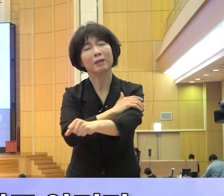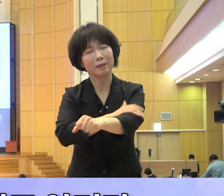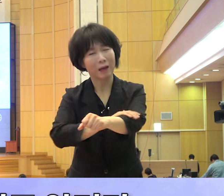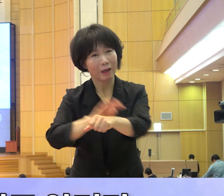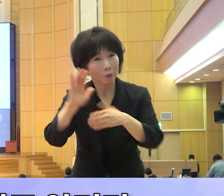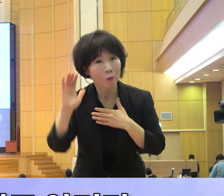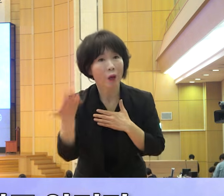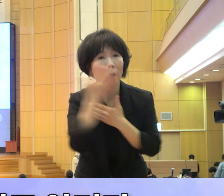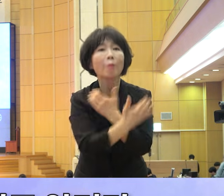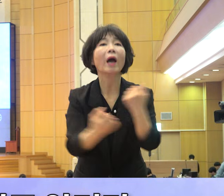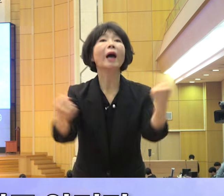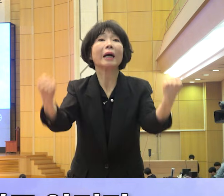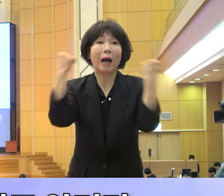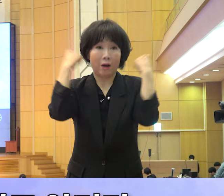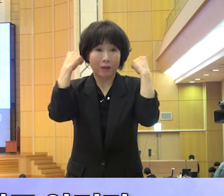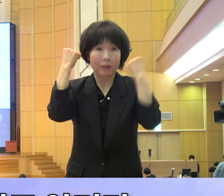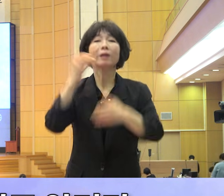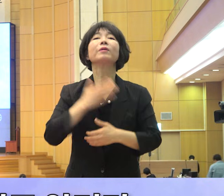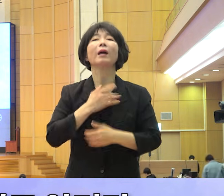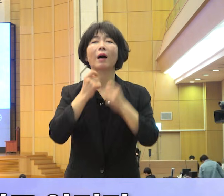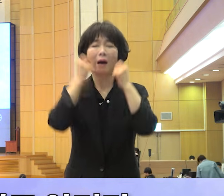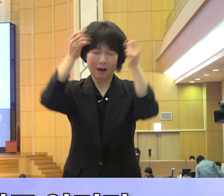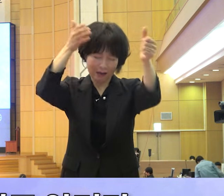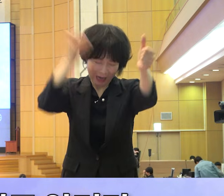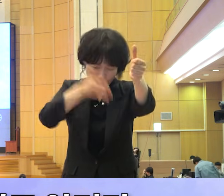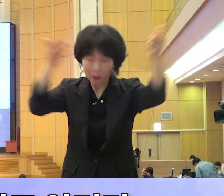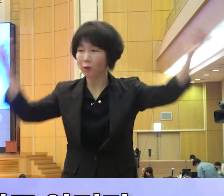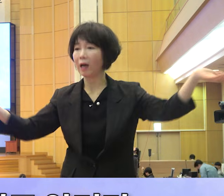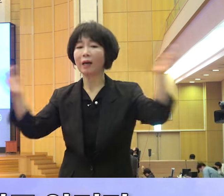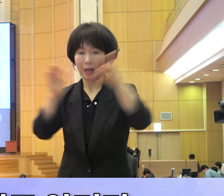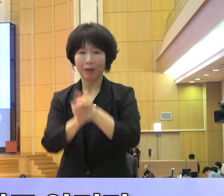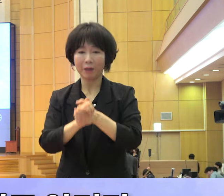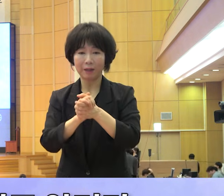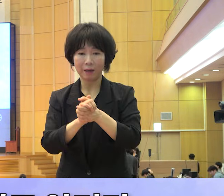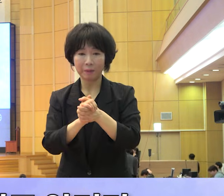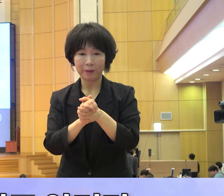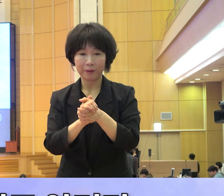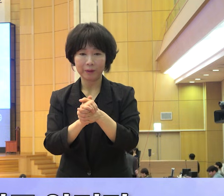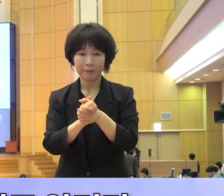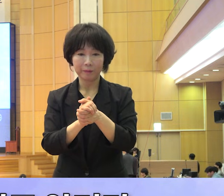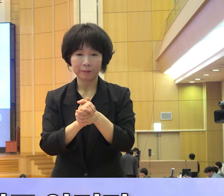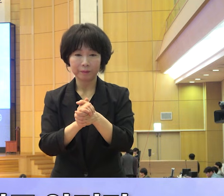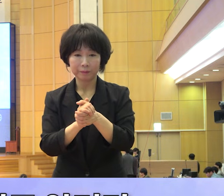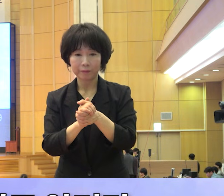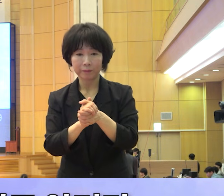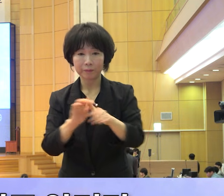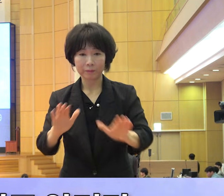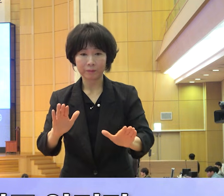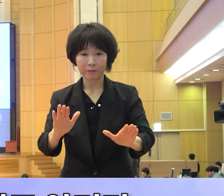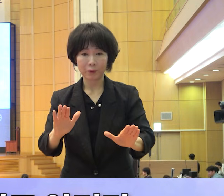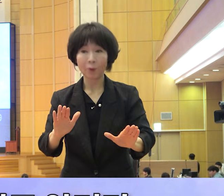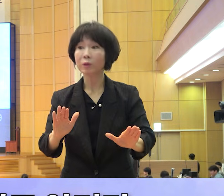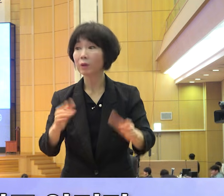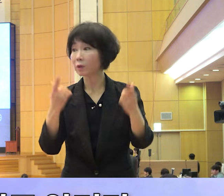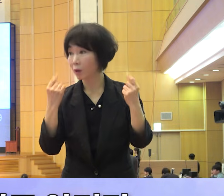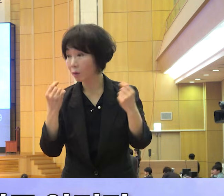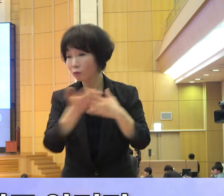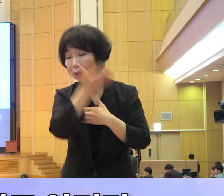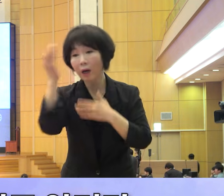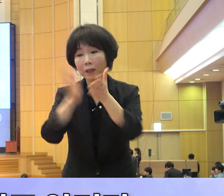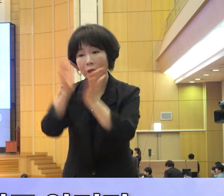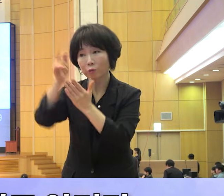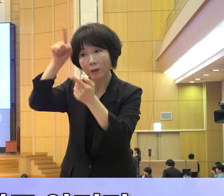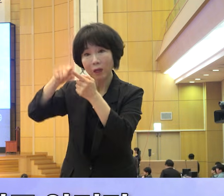잘되고 강건하기를 내가 간구하노라. 할렐루야. 이 오늘처럼 이렇게